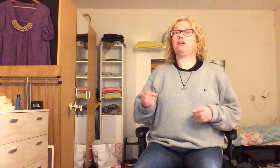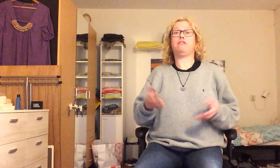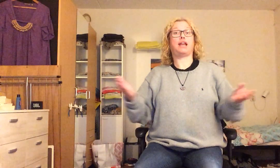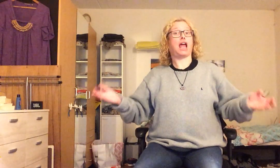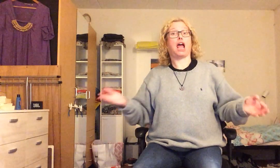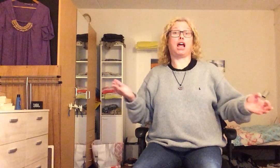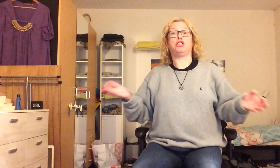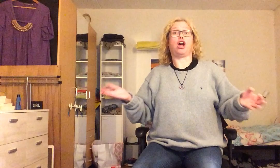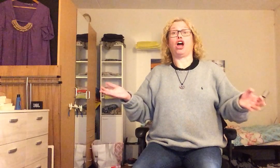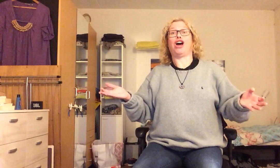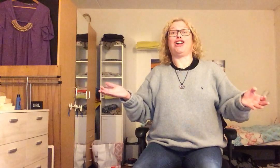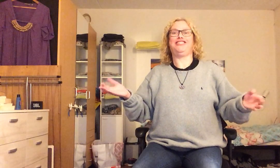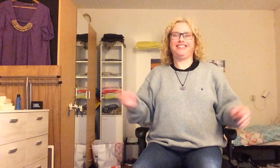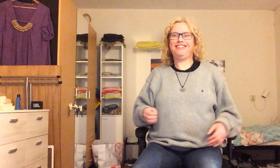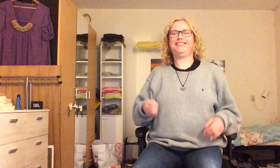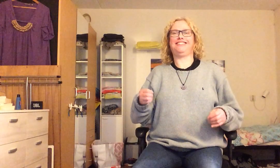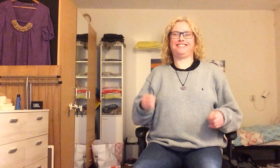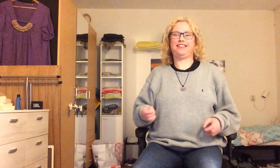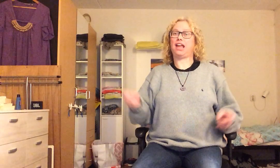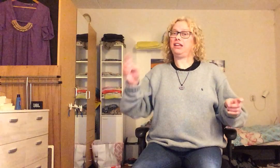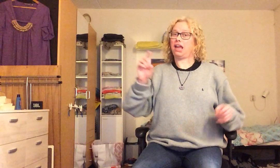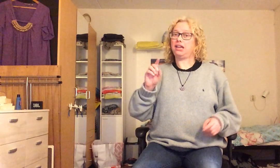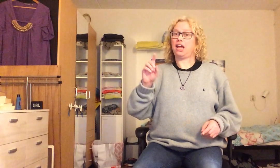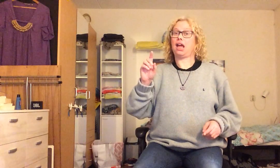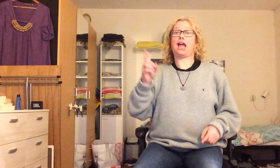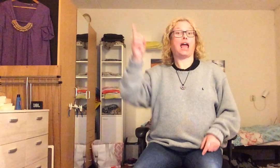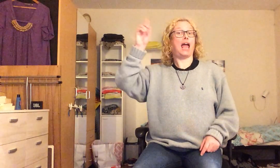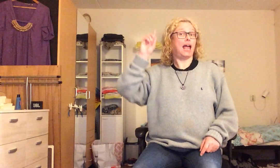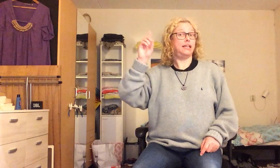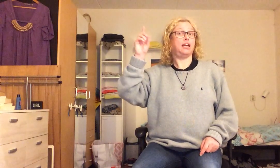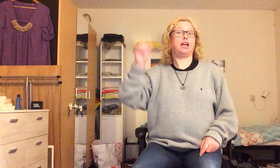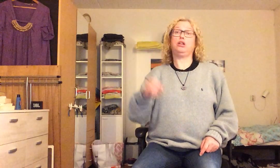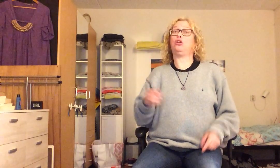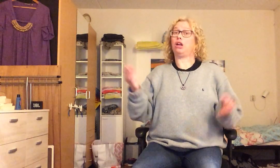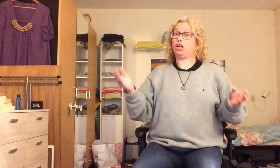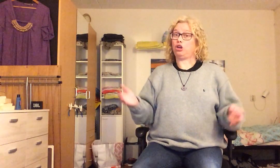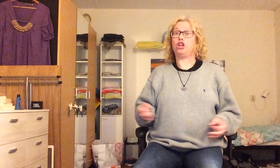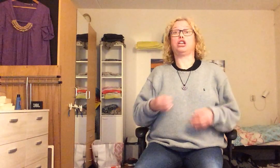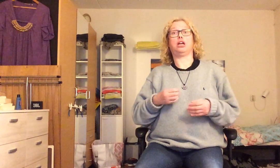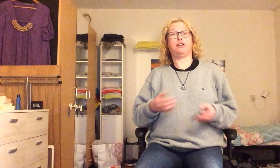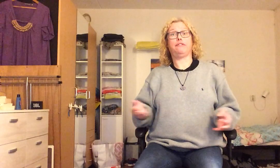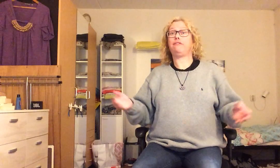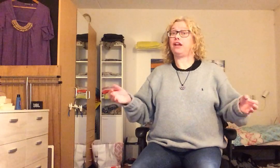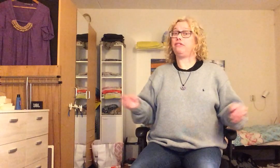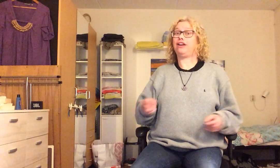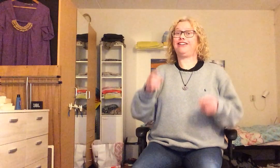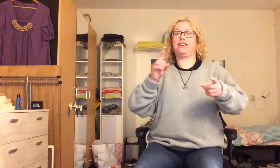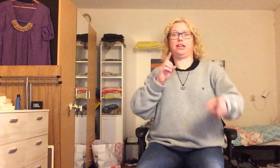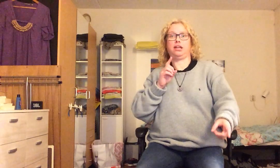van assholes. Als ik leden en donateurs wil werven, zing